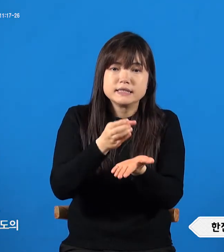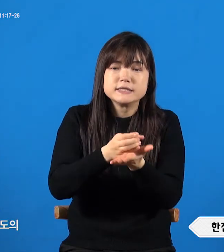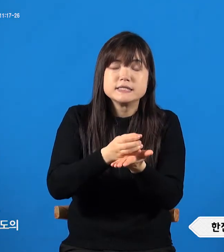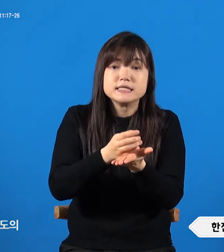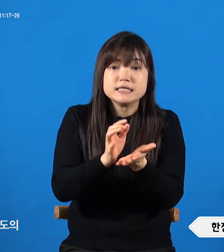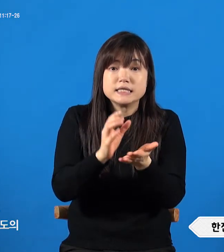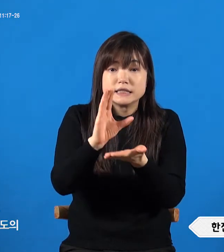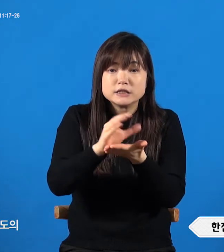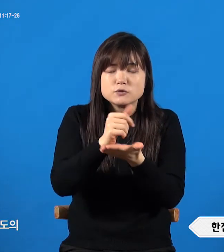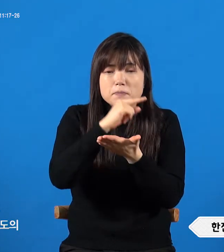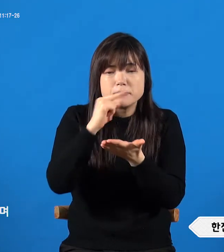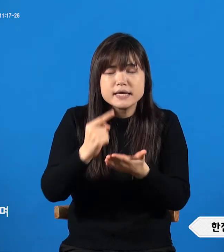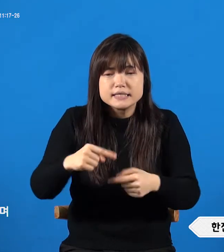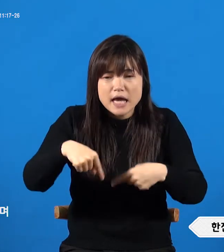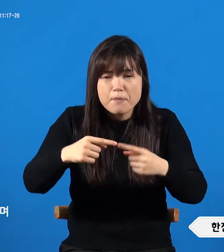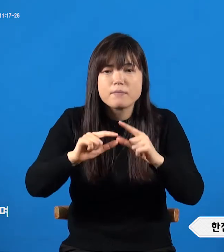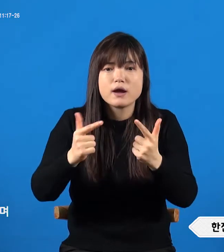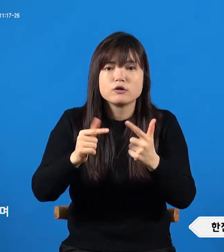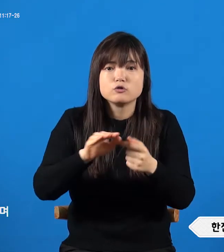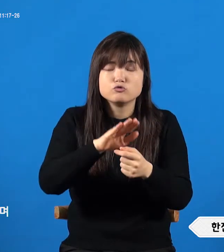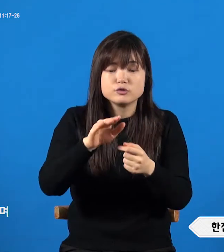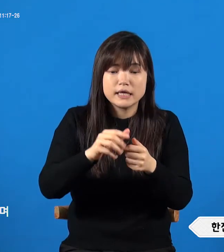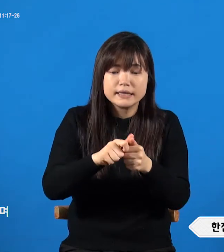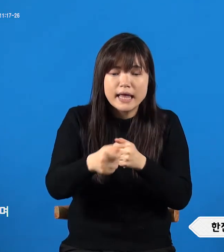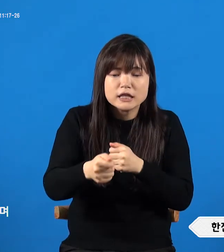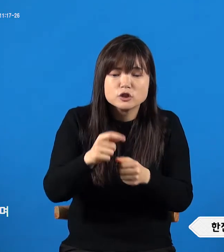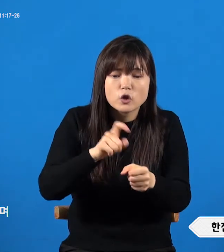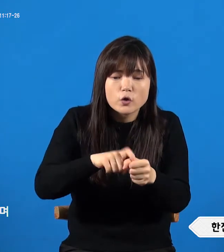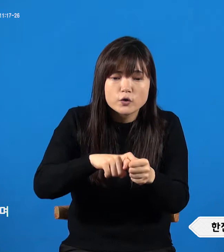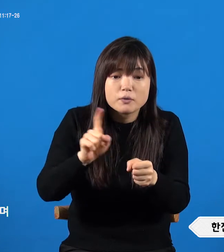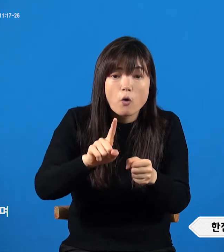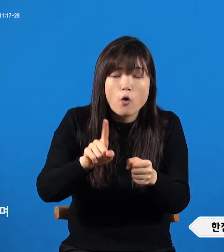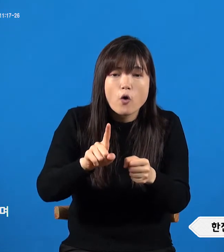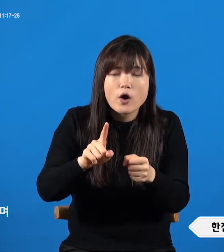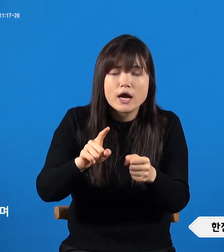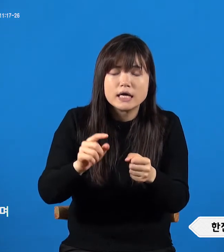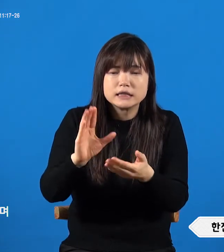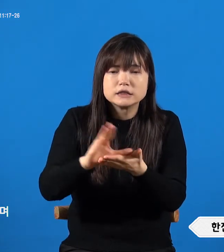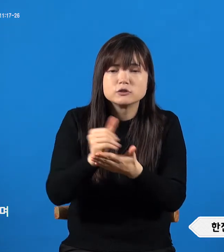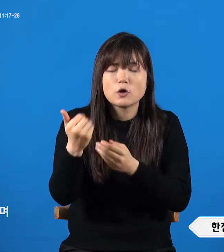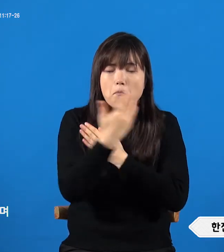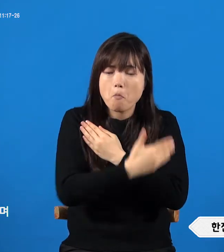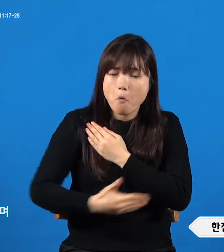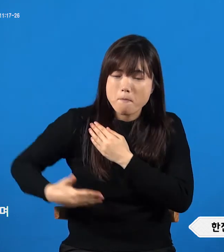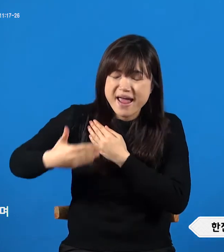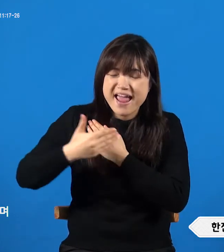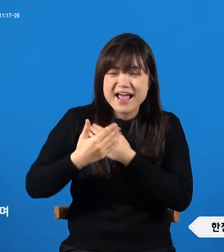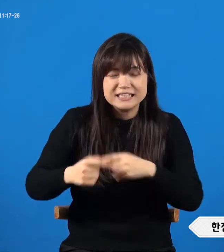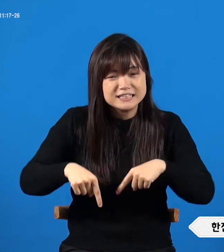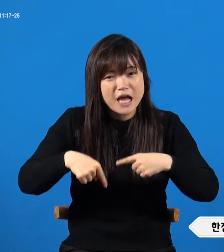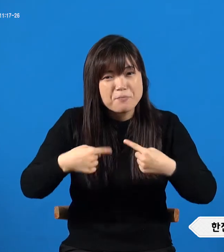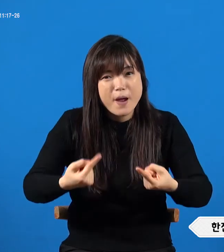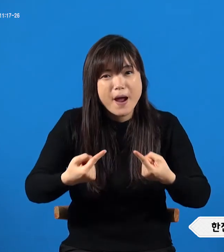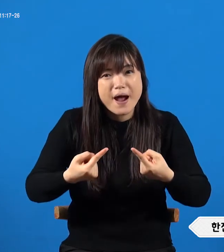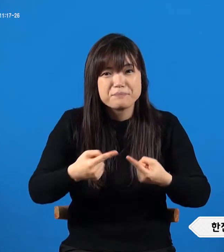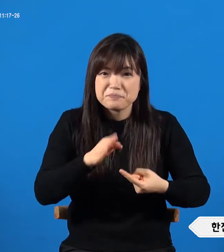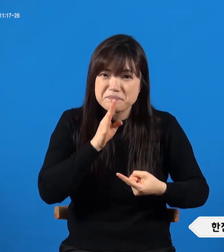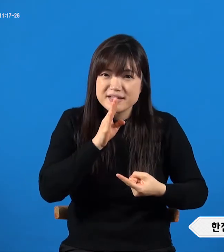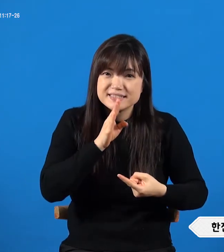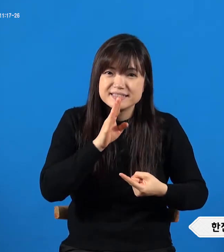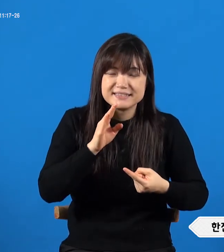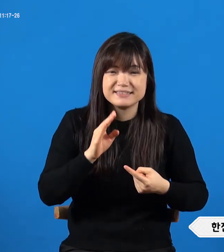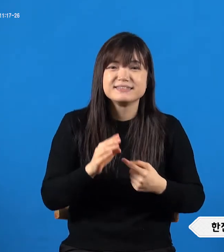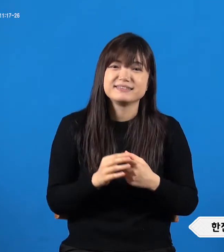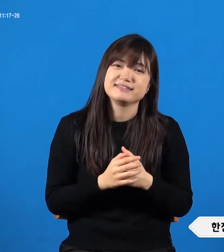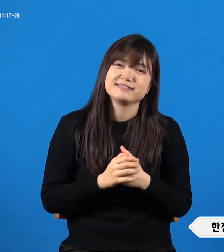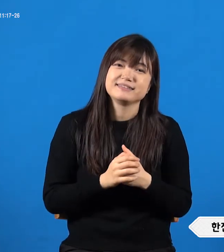그리스도의 피에 참여함이 아니며 우리가 떼는 떡은 그리스도의 몸에 참여함이 아니냐.